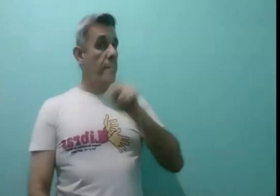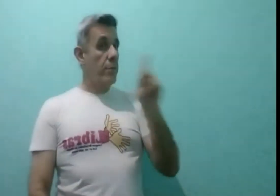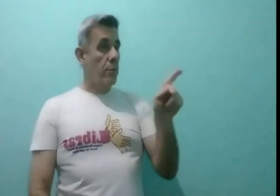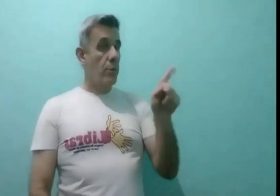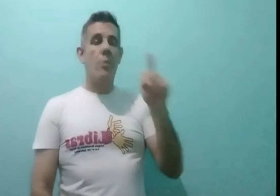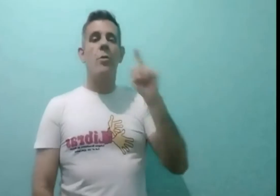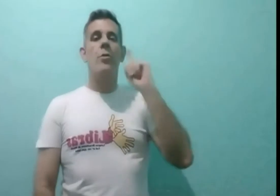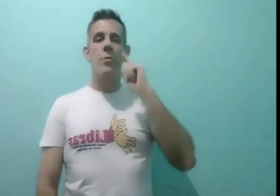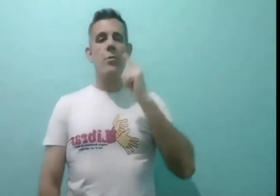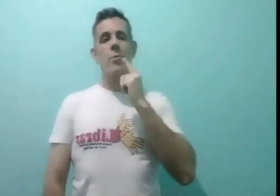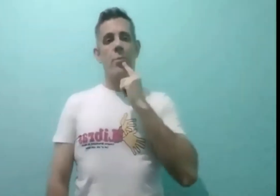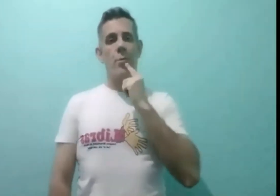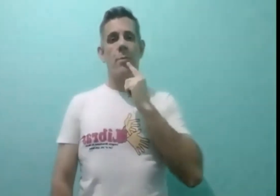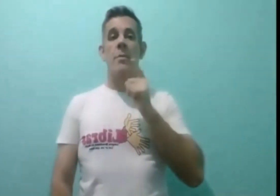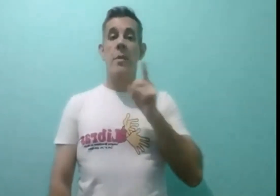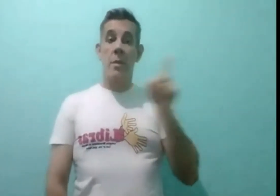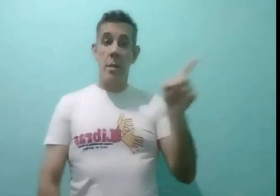Ele era um professor surdo.